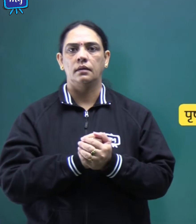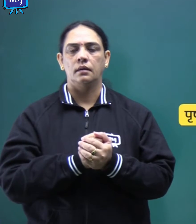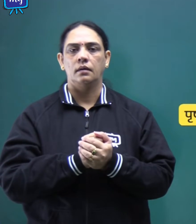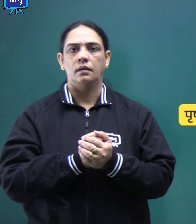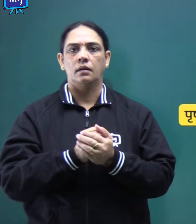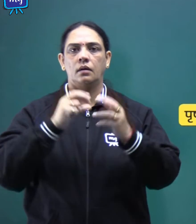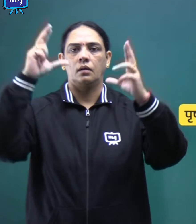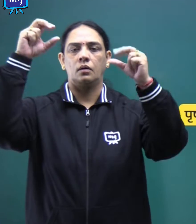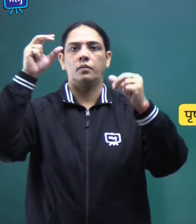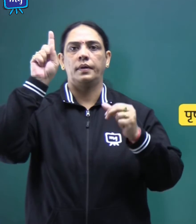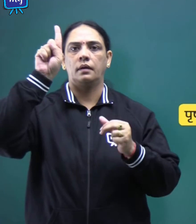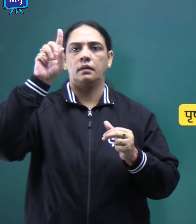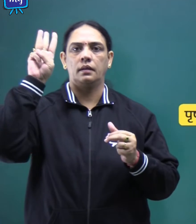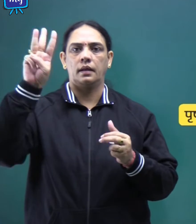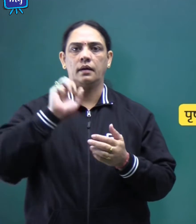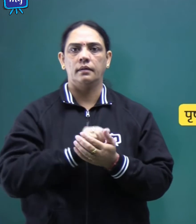अध्याय 13